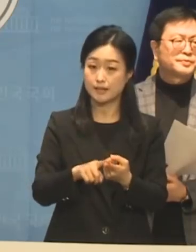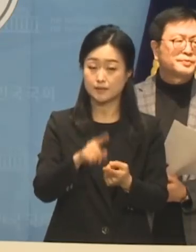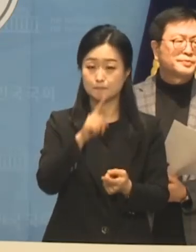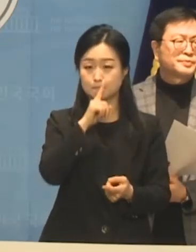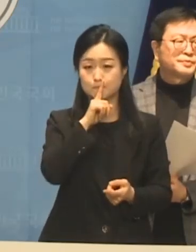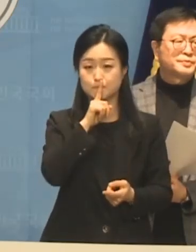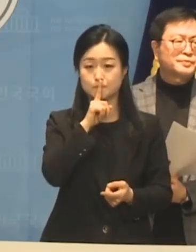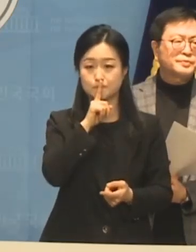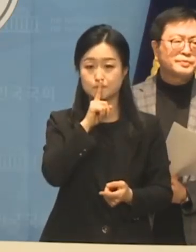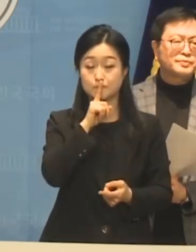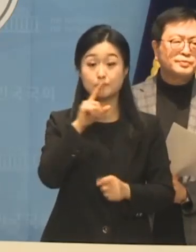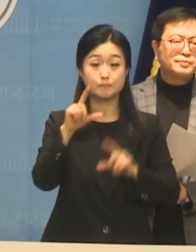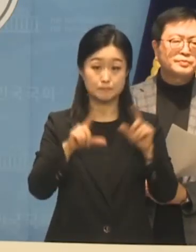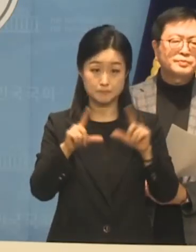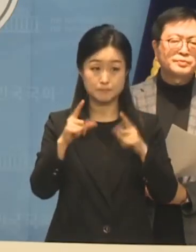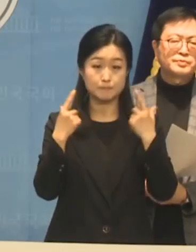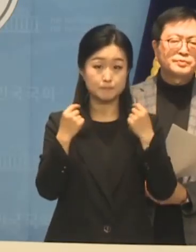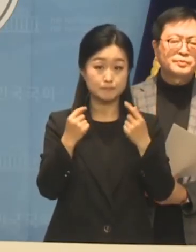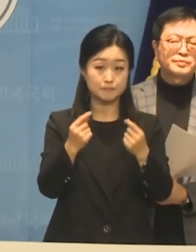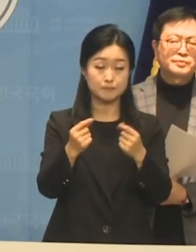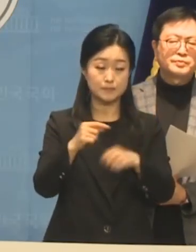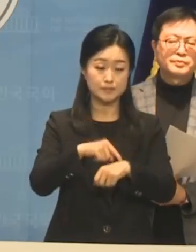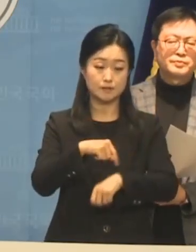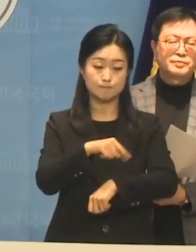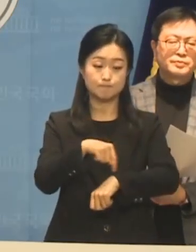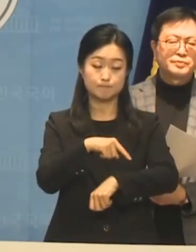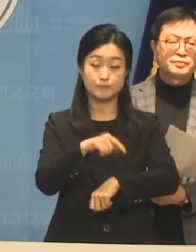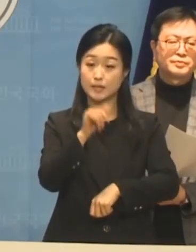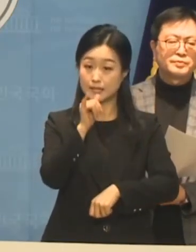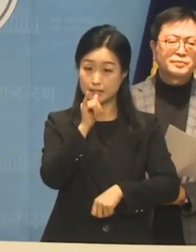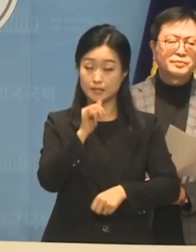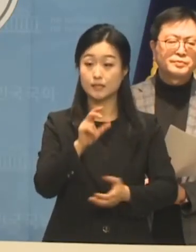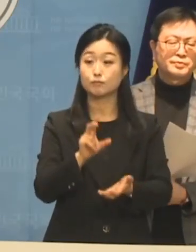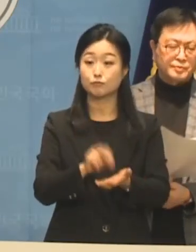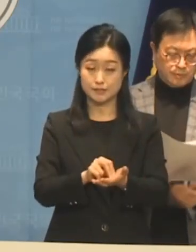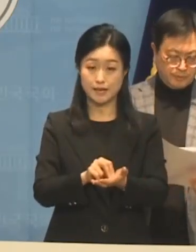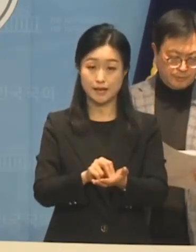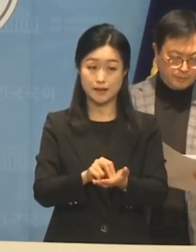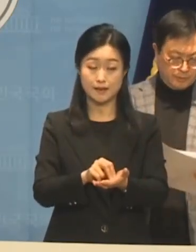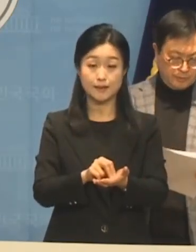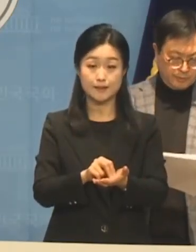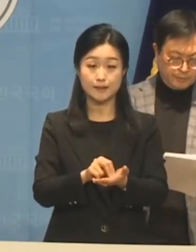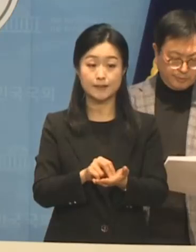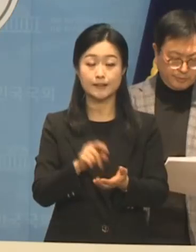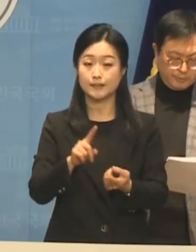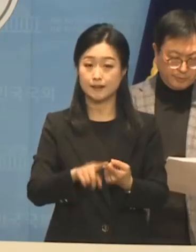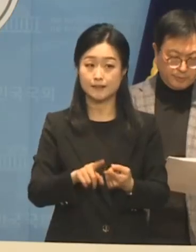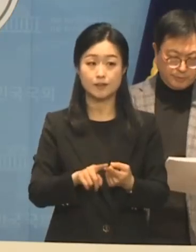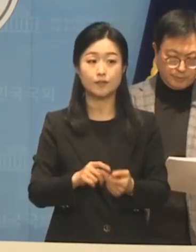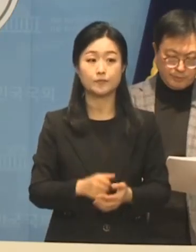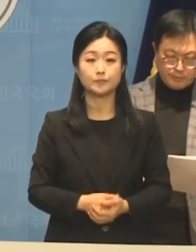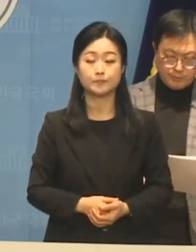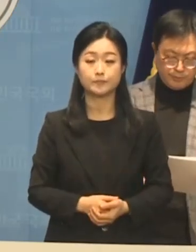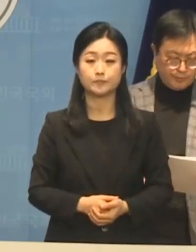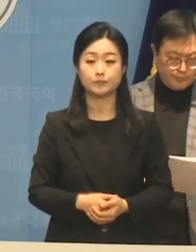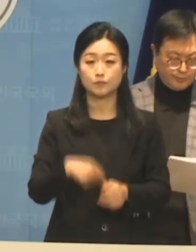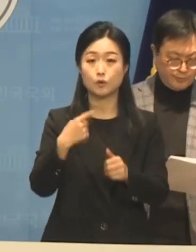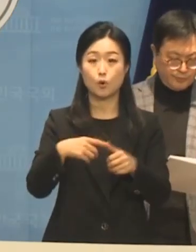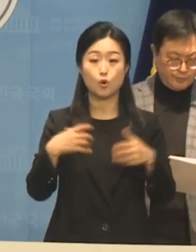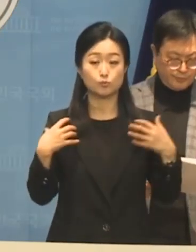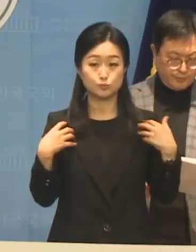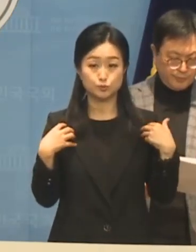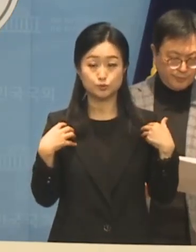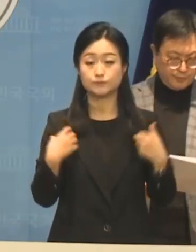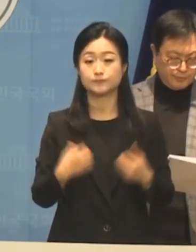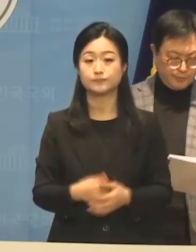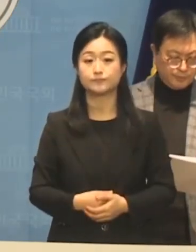할 결정을 제대로 하지 못하고 시간을 지연한 여러 문제들이 있습니다. 이에 교육부는